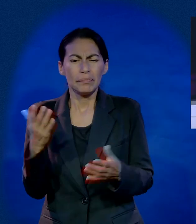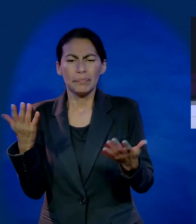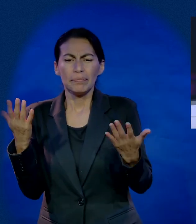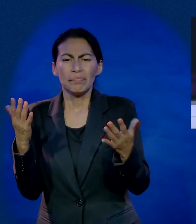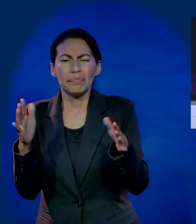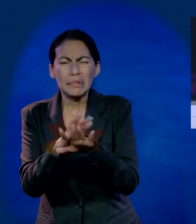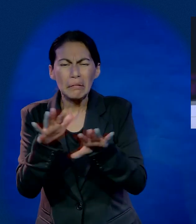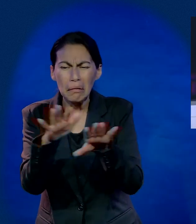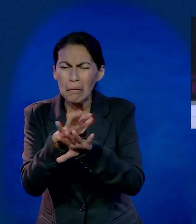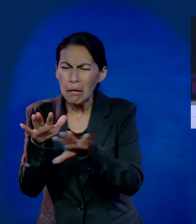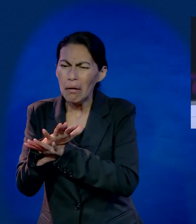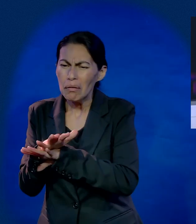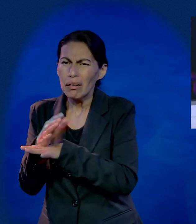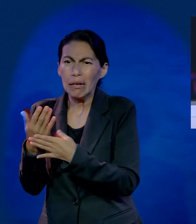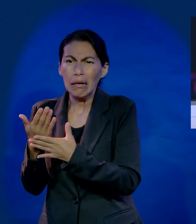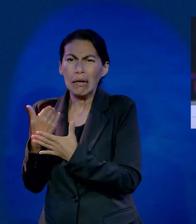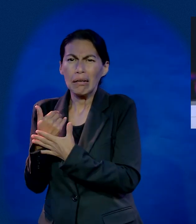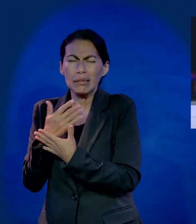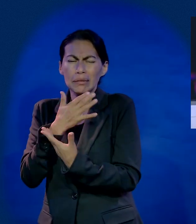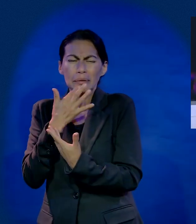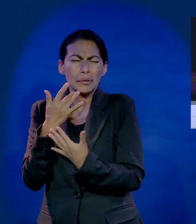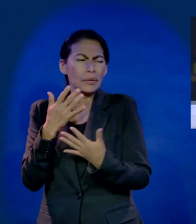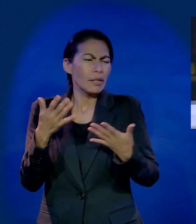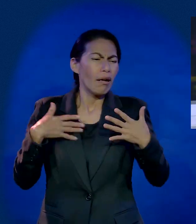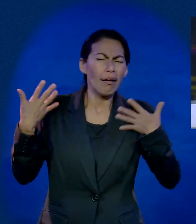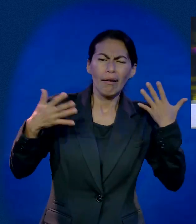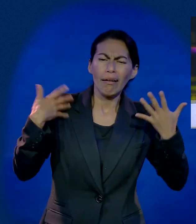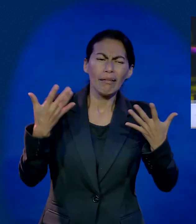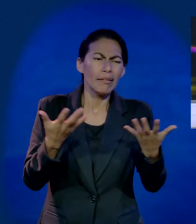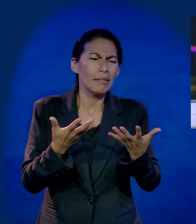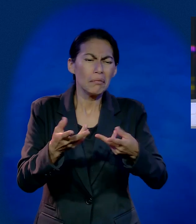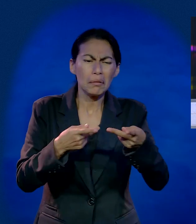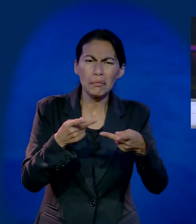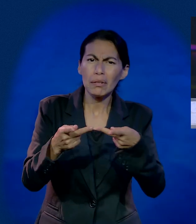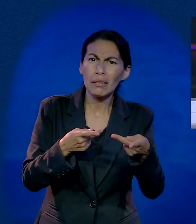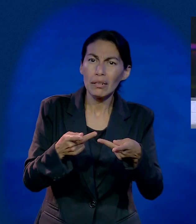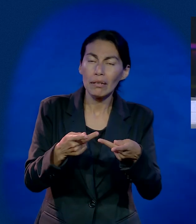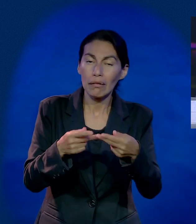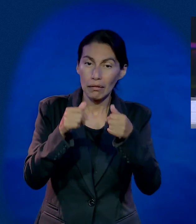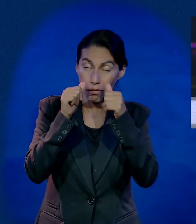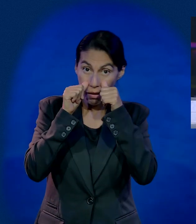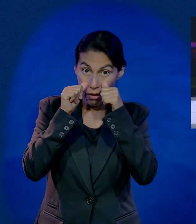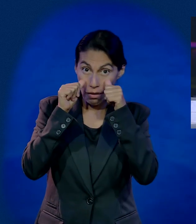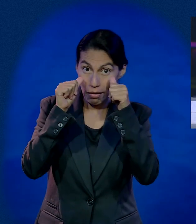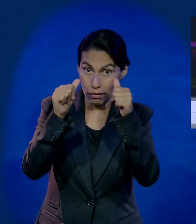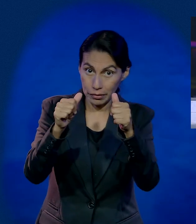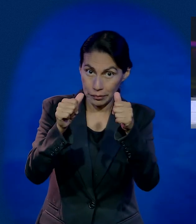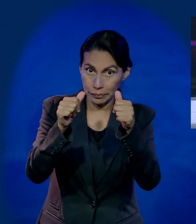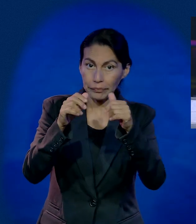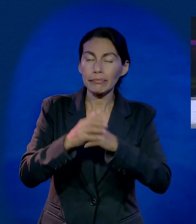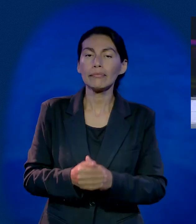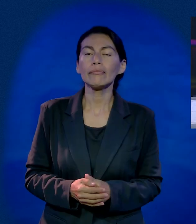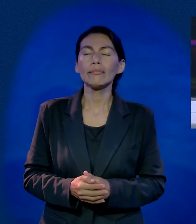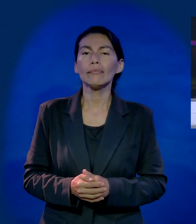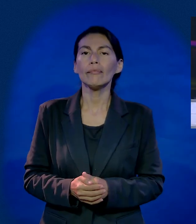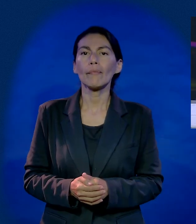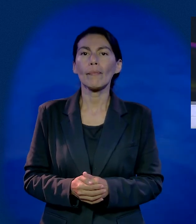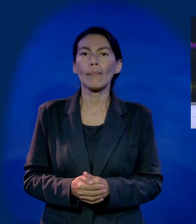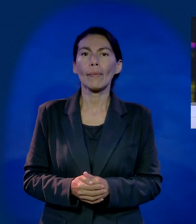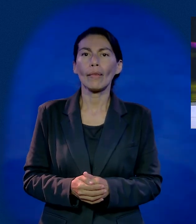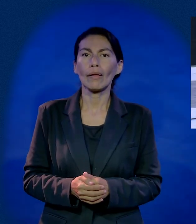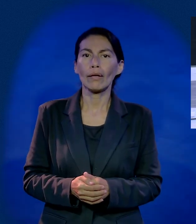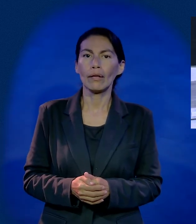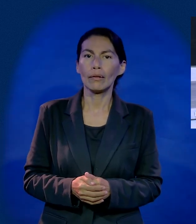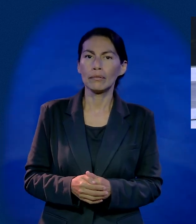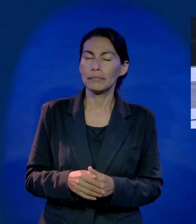La pregunta es, ¿por qué cambió todo? Si hace unos minutos estabas cocinando alegremente. ¿Por qué es esto? Ojo, pestaña y ceja,